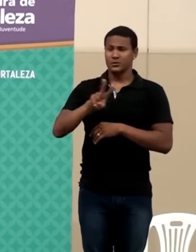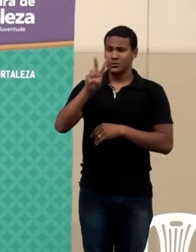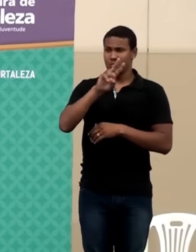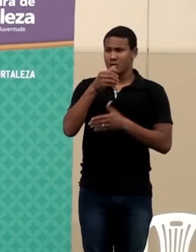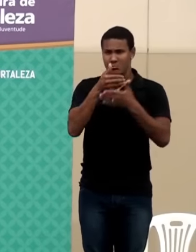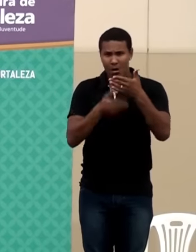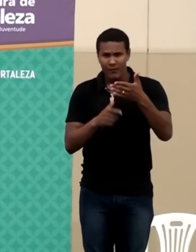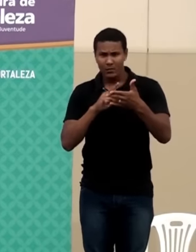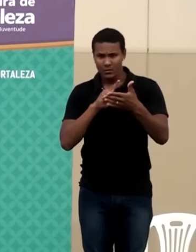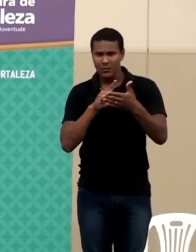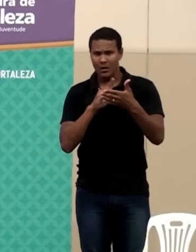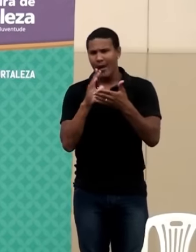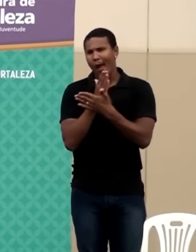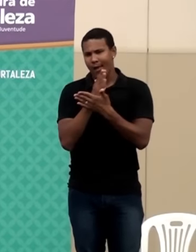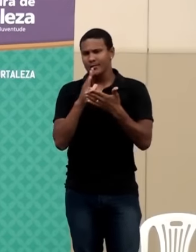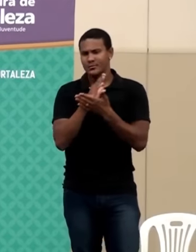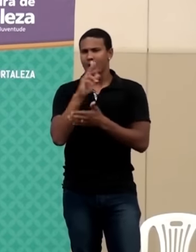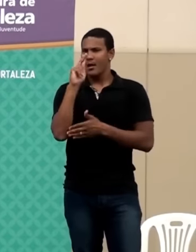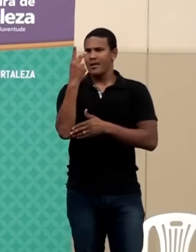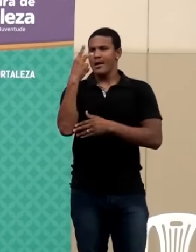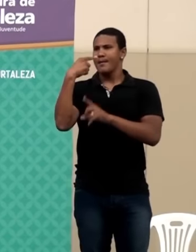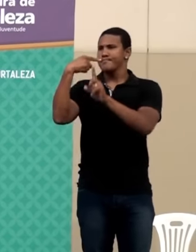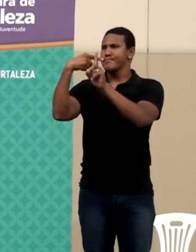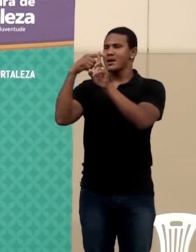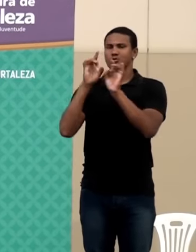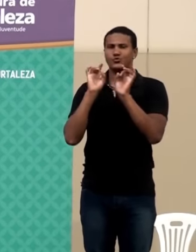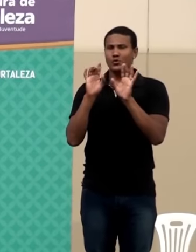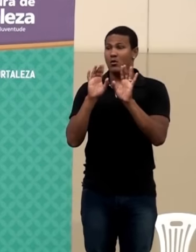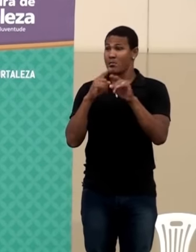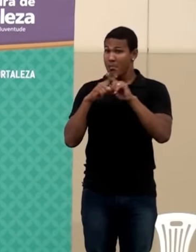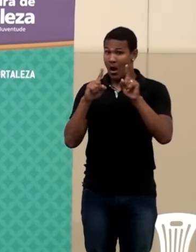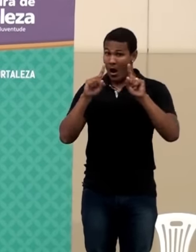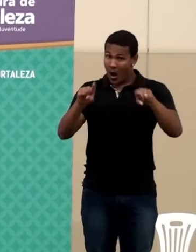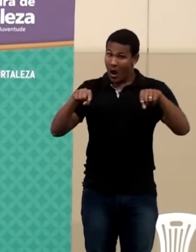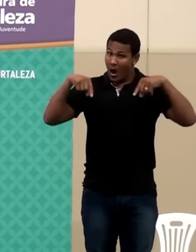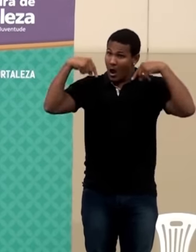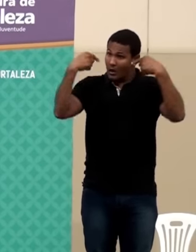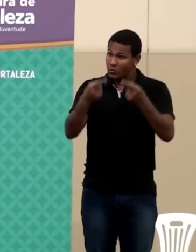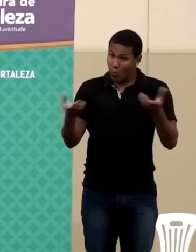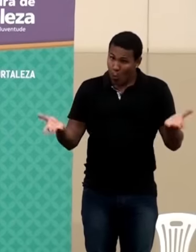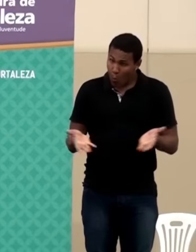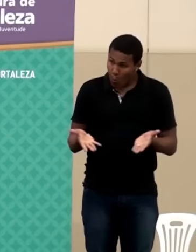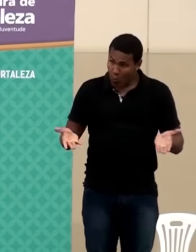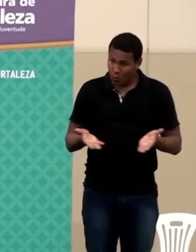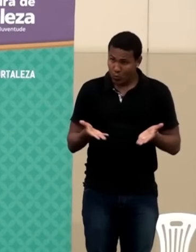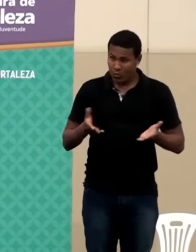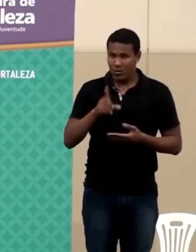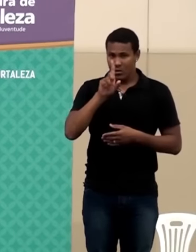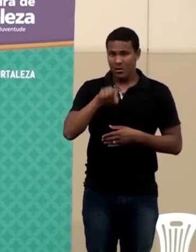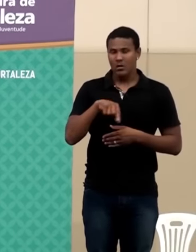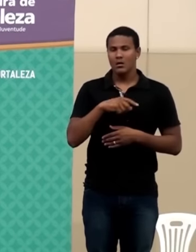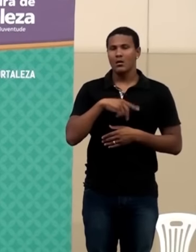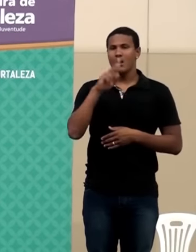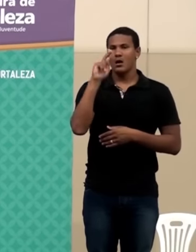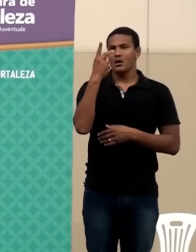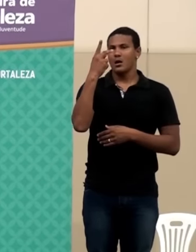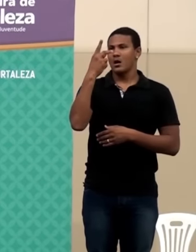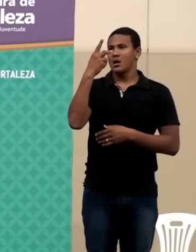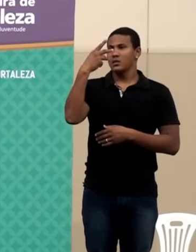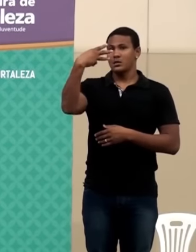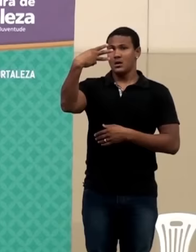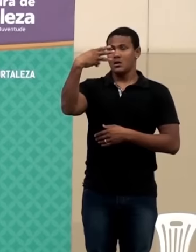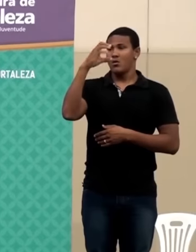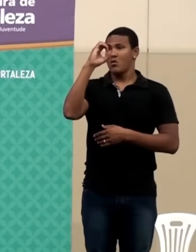ver que o pessoal trabalha com H+, mas o termo atual, o termo mais atualizado, é o íon H3O+, e não o